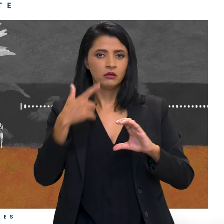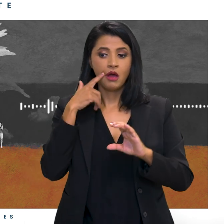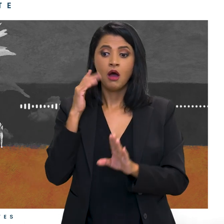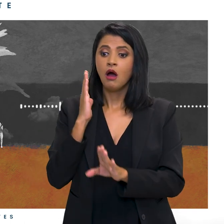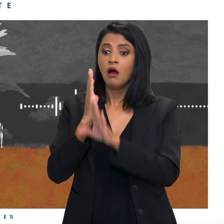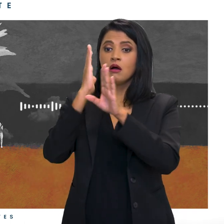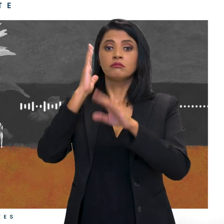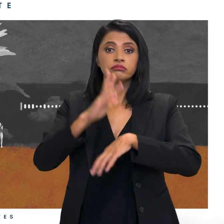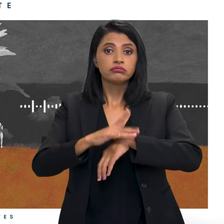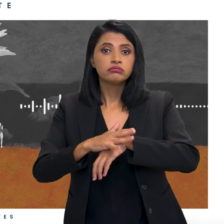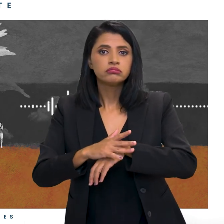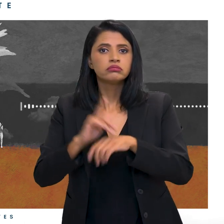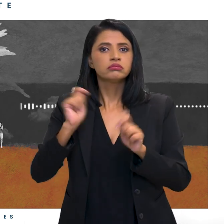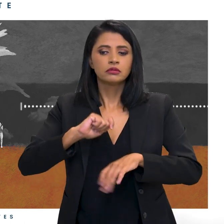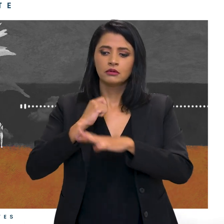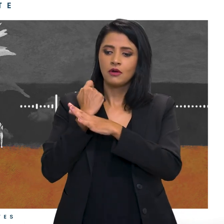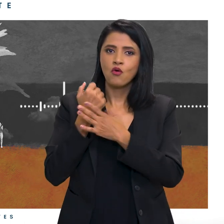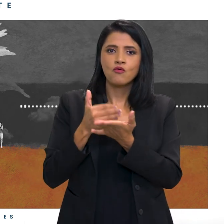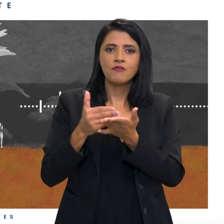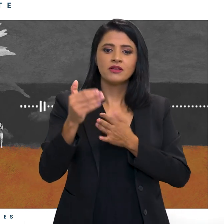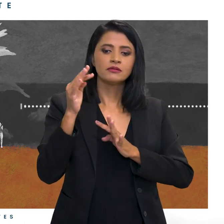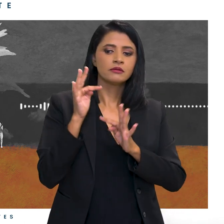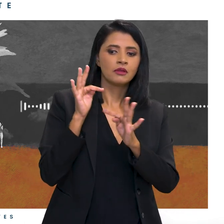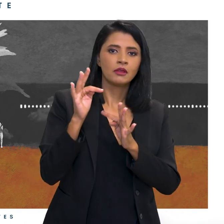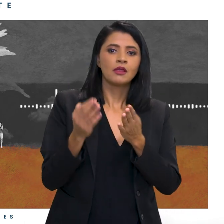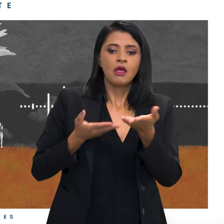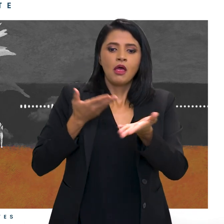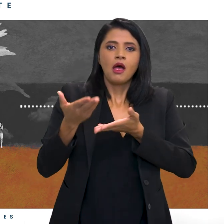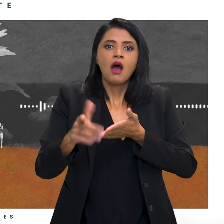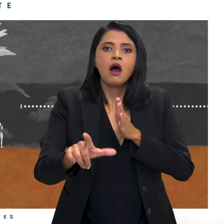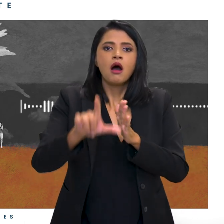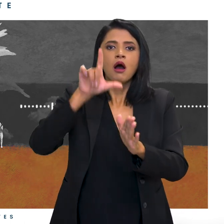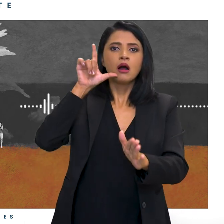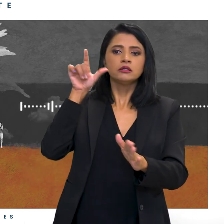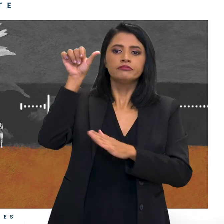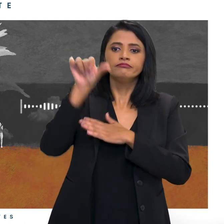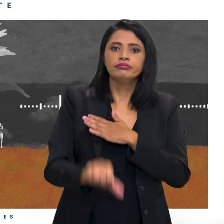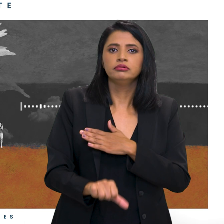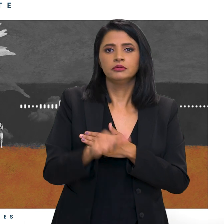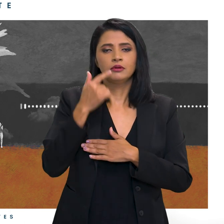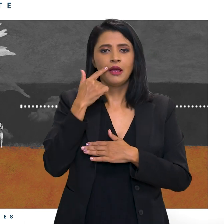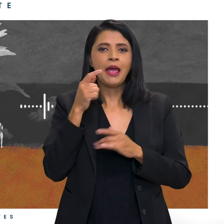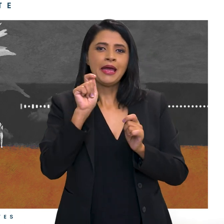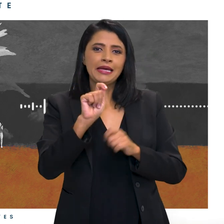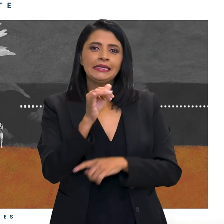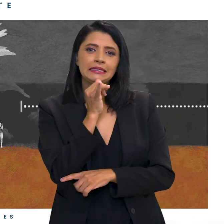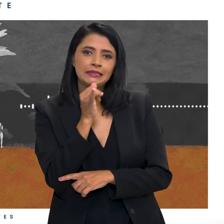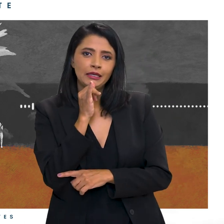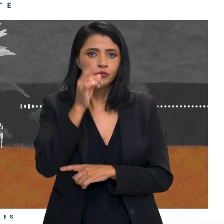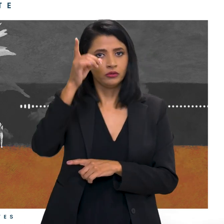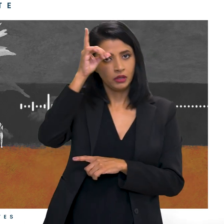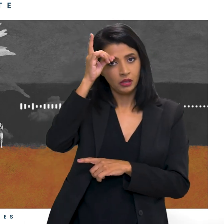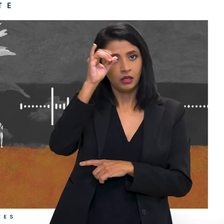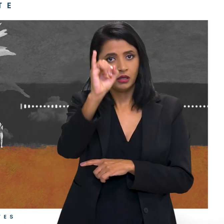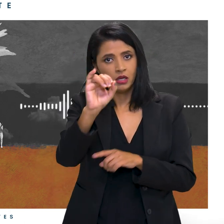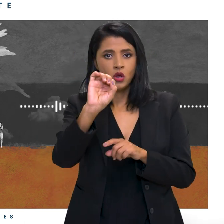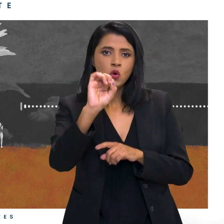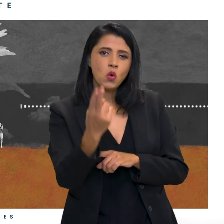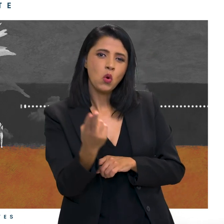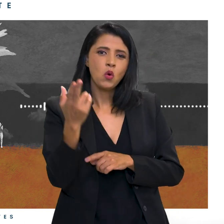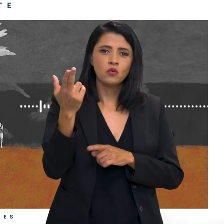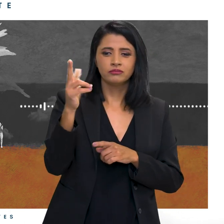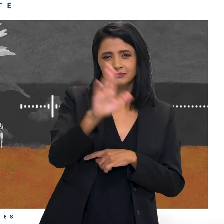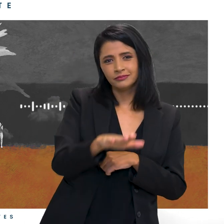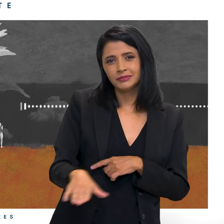A identificação precoce das doenças garante início do tratamento antes que algumas sequelas possam surgir, como deficiência